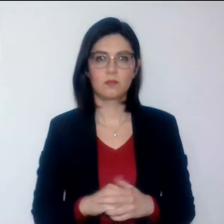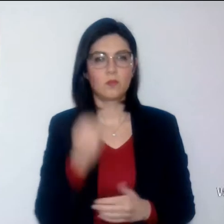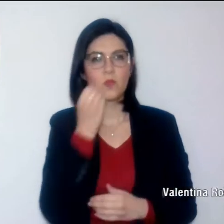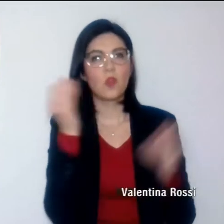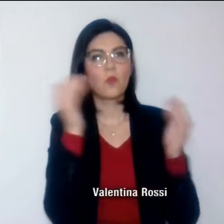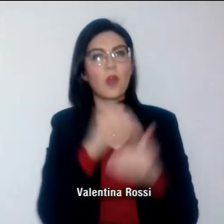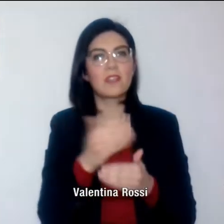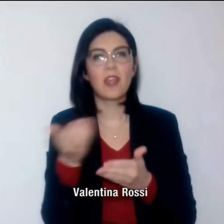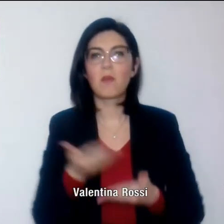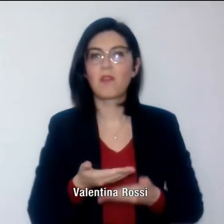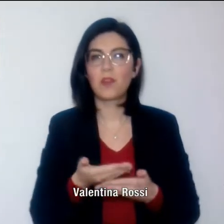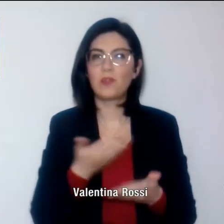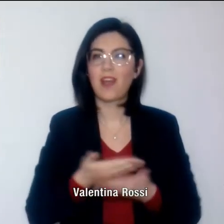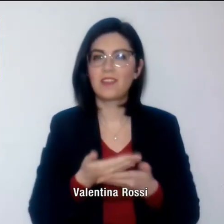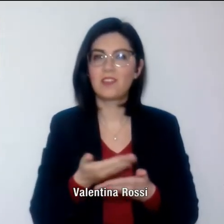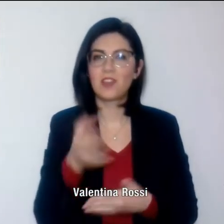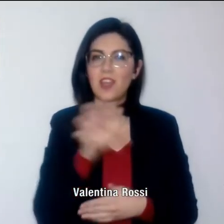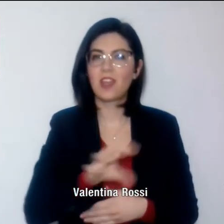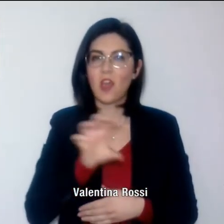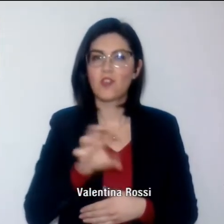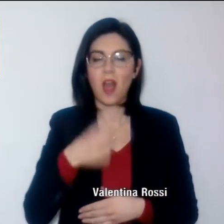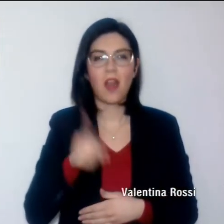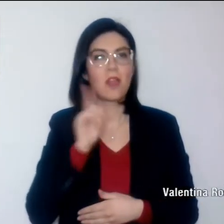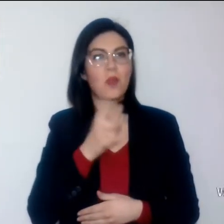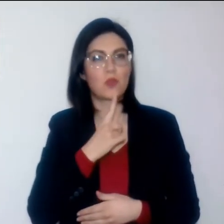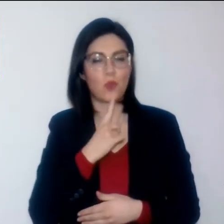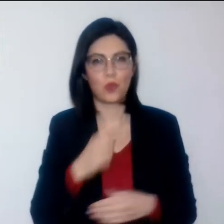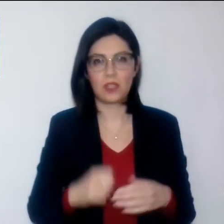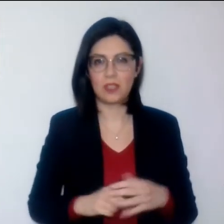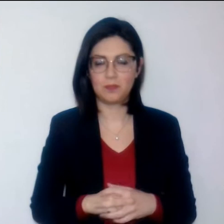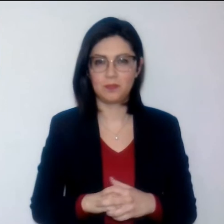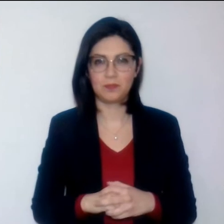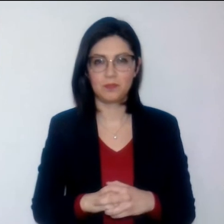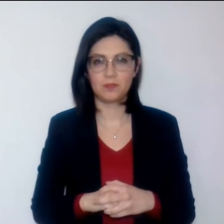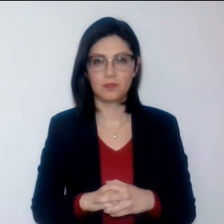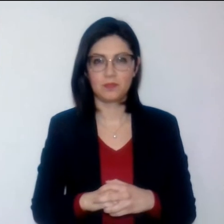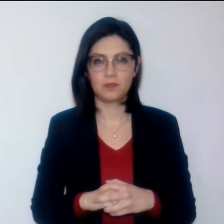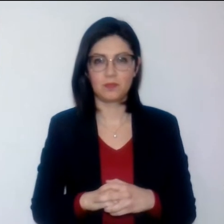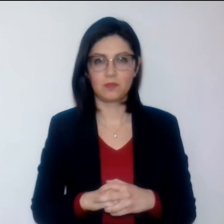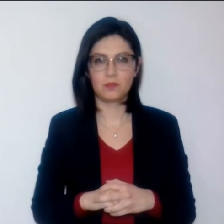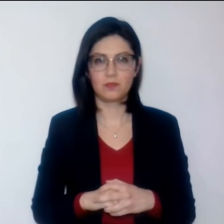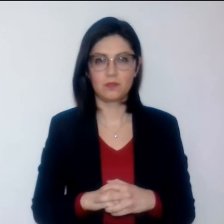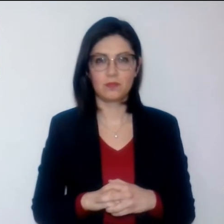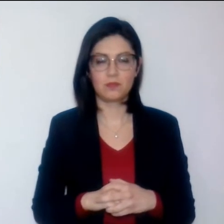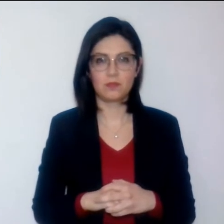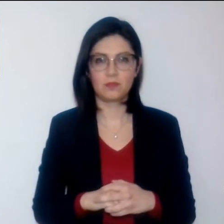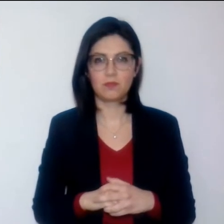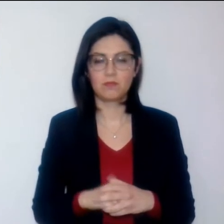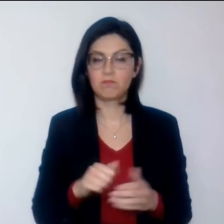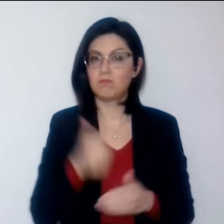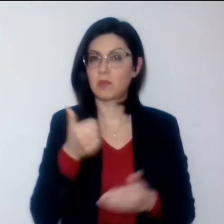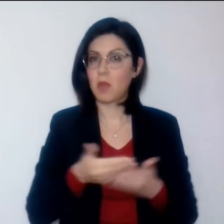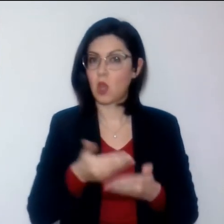e benvenuti al nostro consueto appuntamento con il telegiornale per i sordi apriamo con la